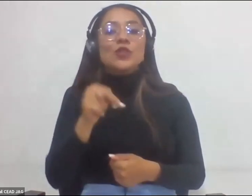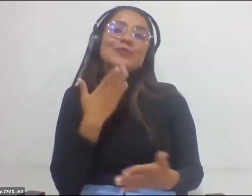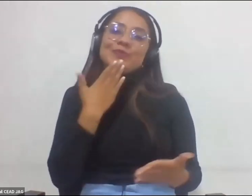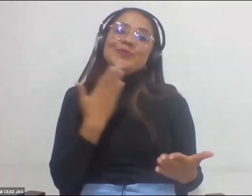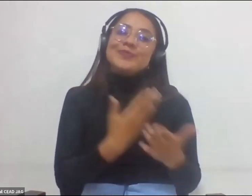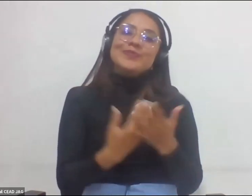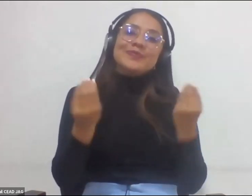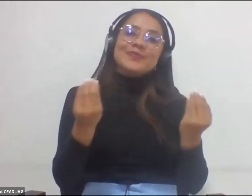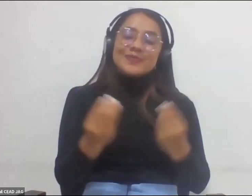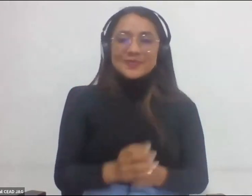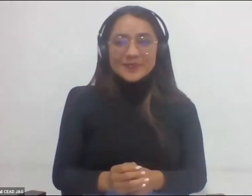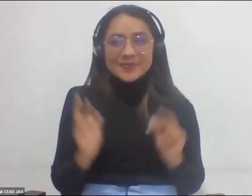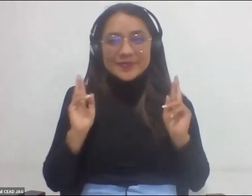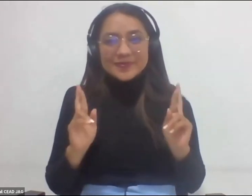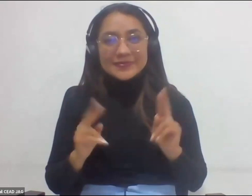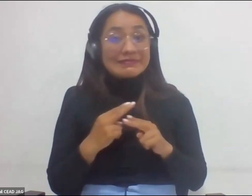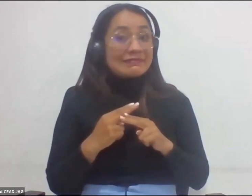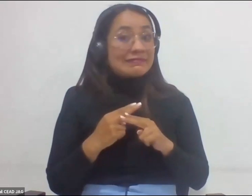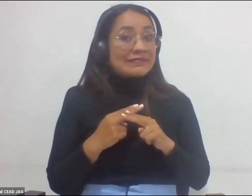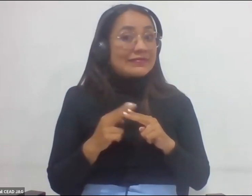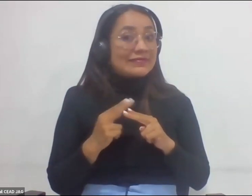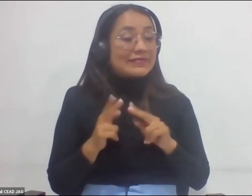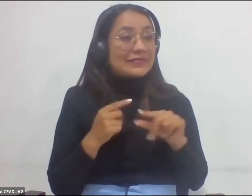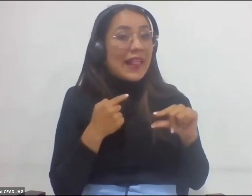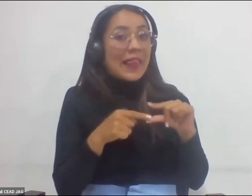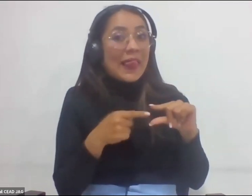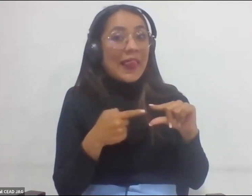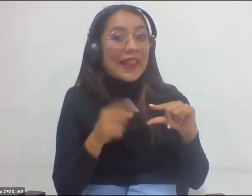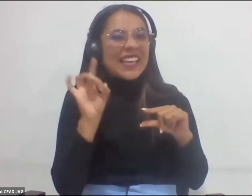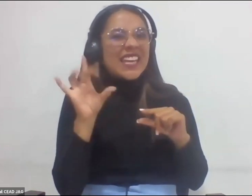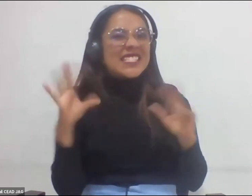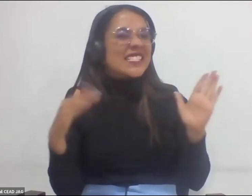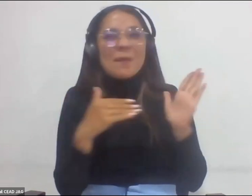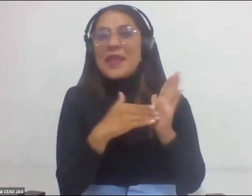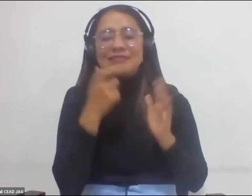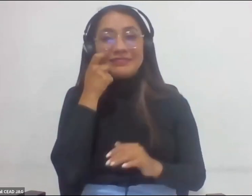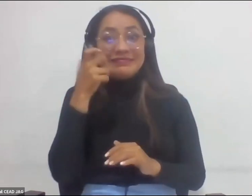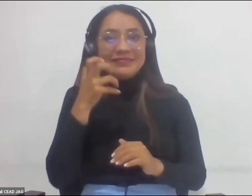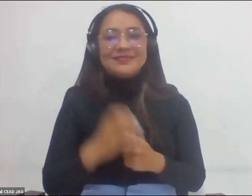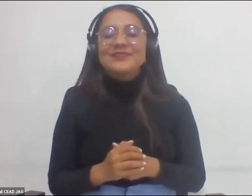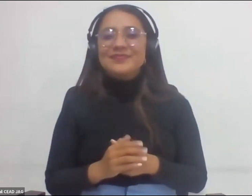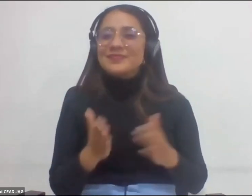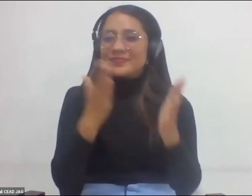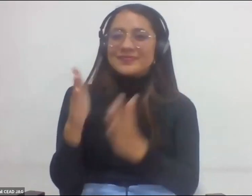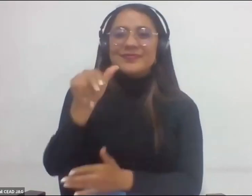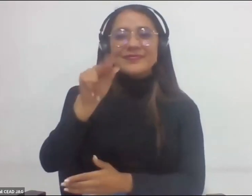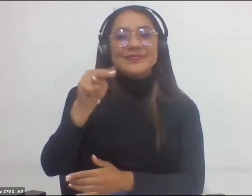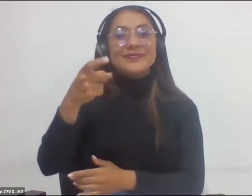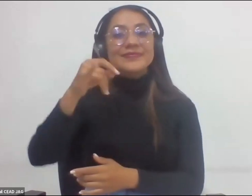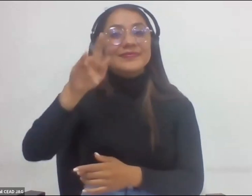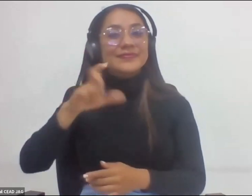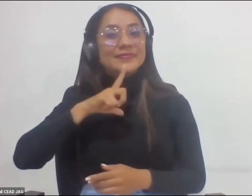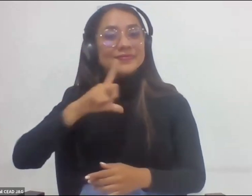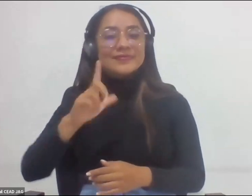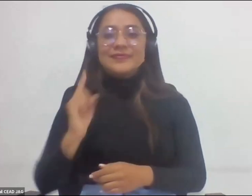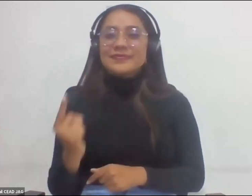esperamos enviarle unas quince mil solicitudes muy pronto querida Angie Juliette Rincón Duarte lideresa la